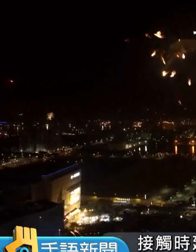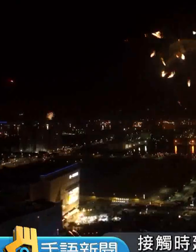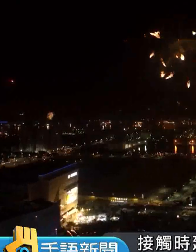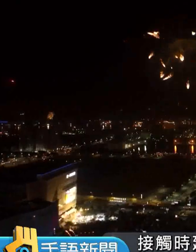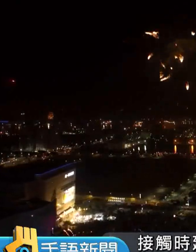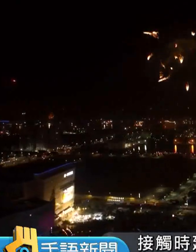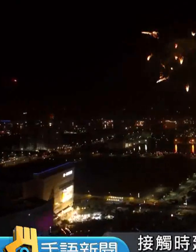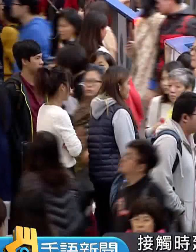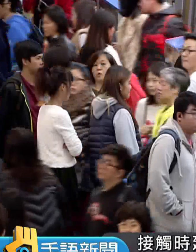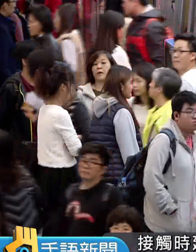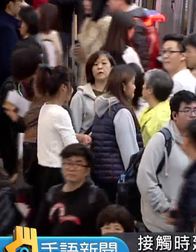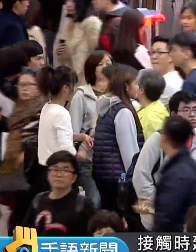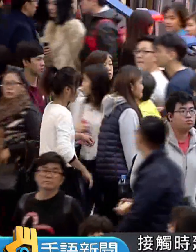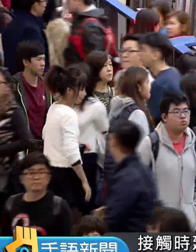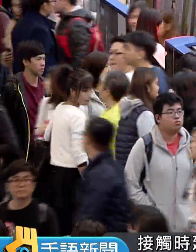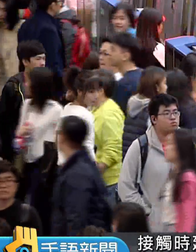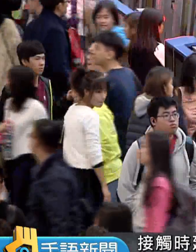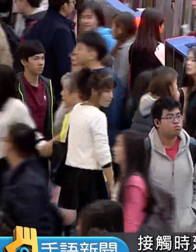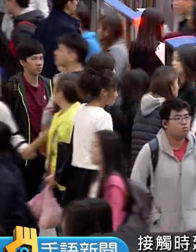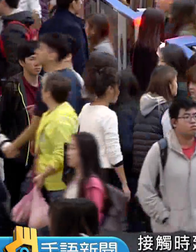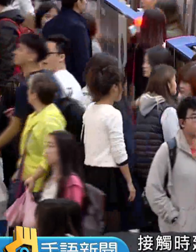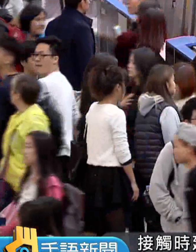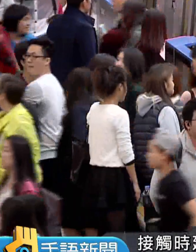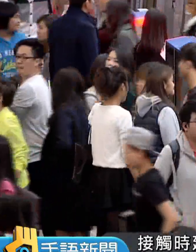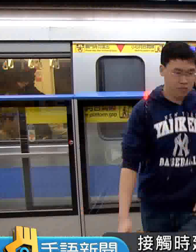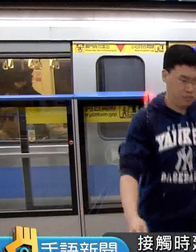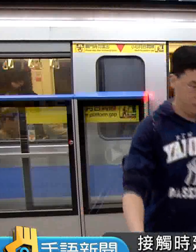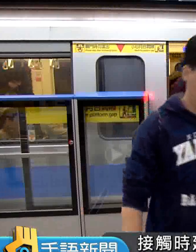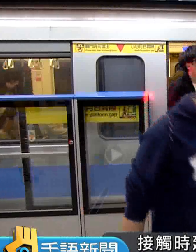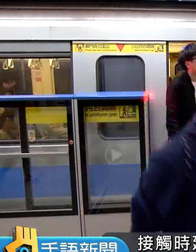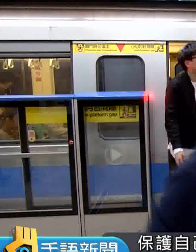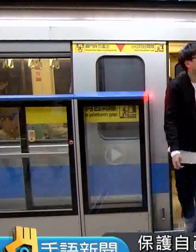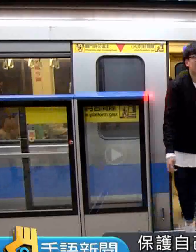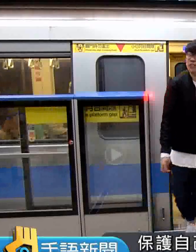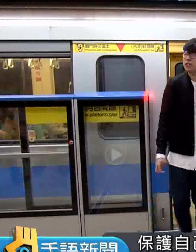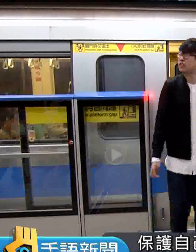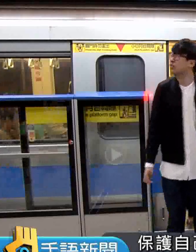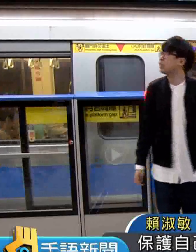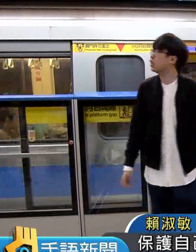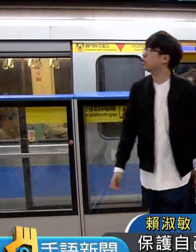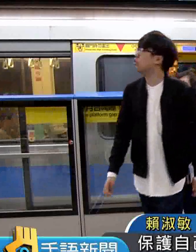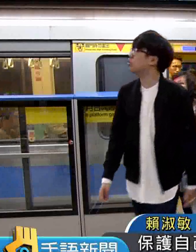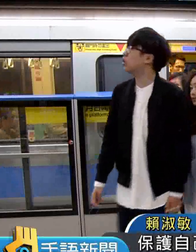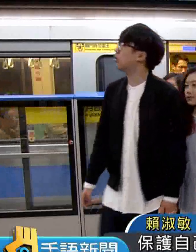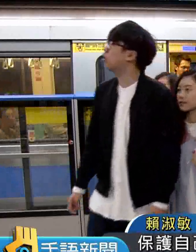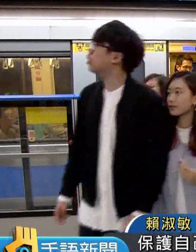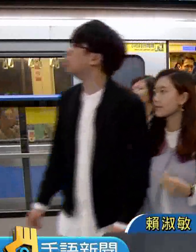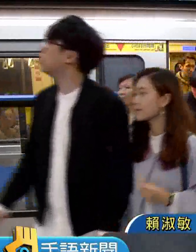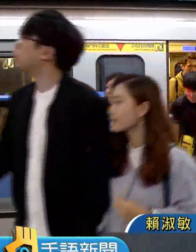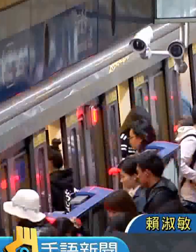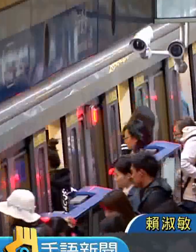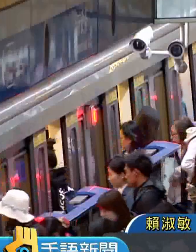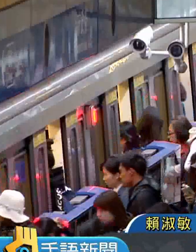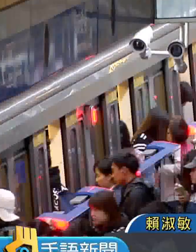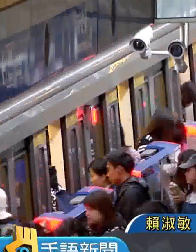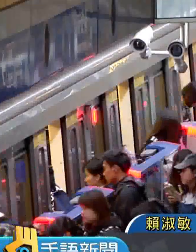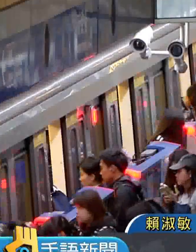前接种流感疫苗、新冠疫苗和肺炎链球菌疫苗，保护自己也保护他人。记者赖淑梅、陈昌伟台报道。